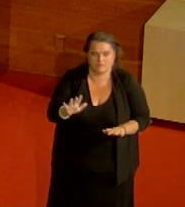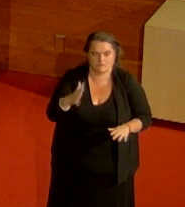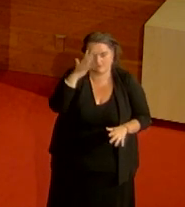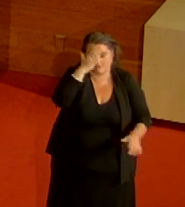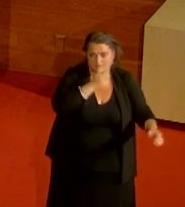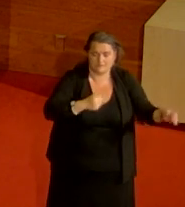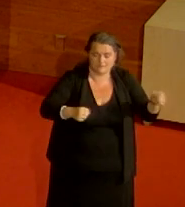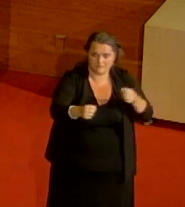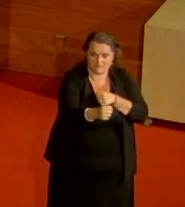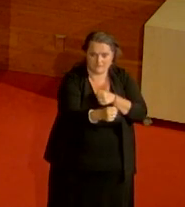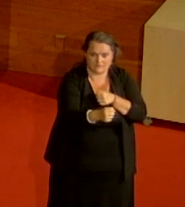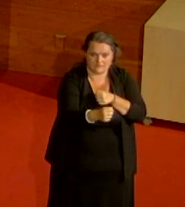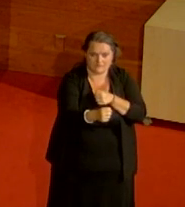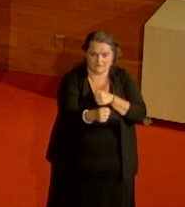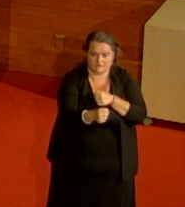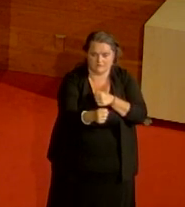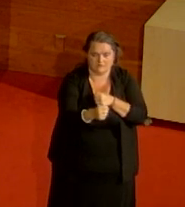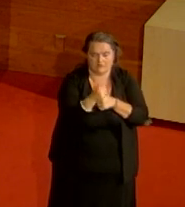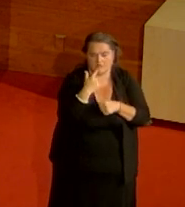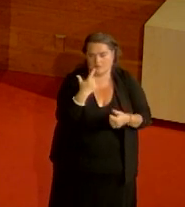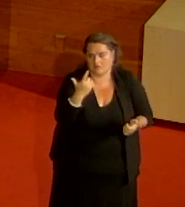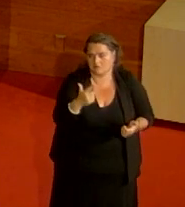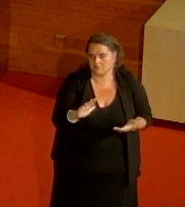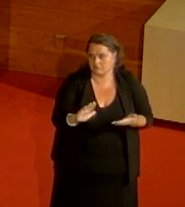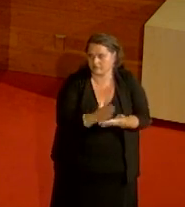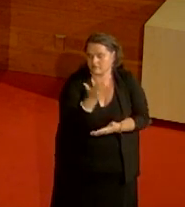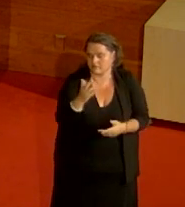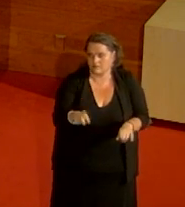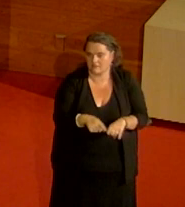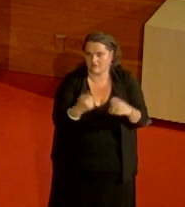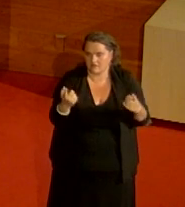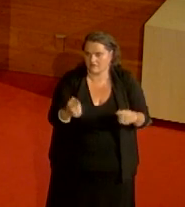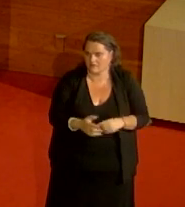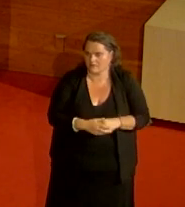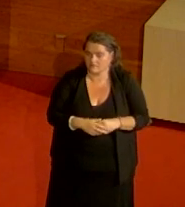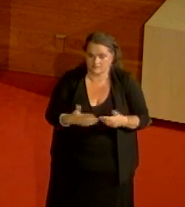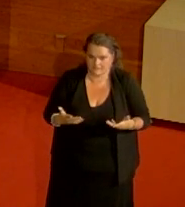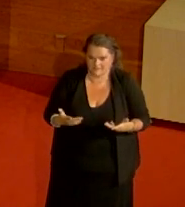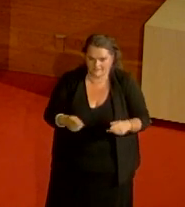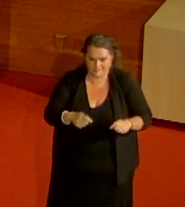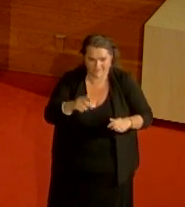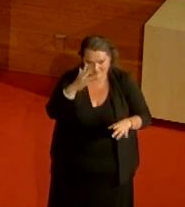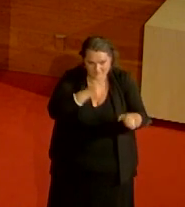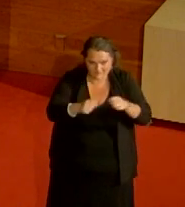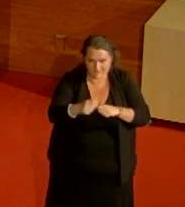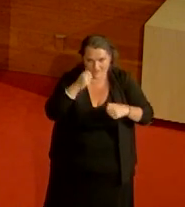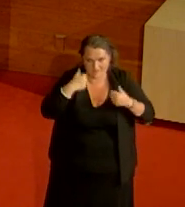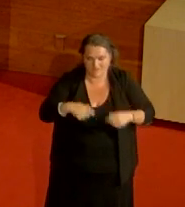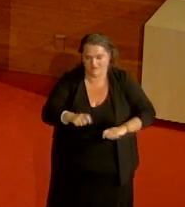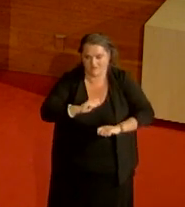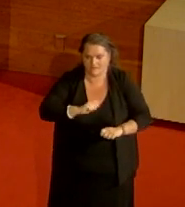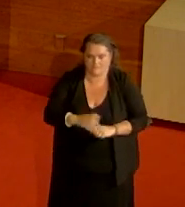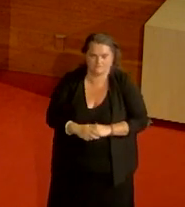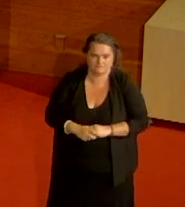eh A lo que podemos renunciar eh Y que sin embargo nos hace sumamente humanos termino ya con